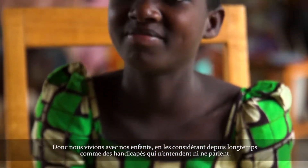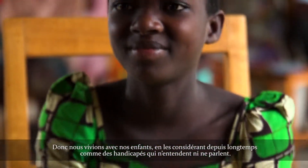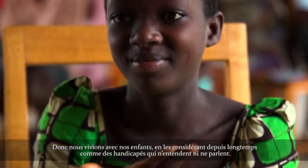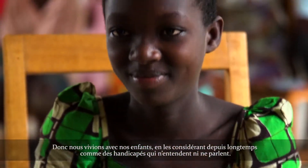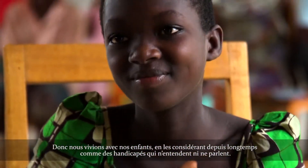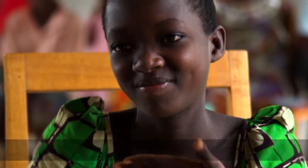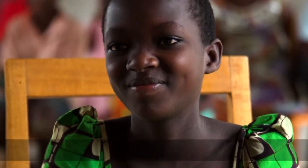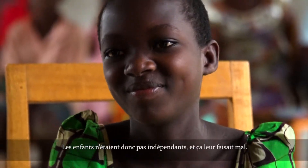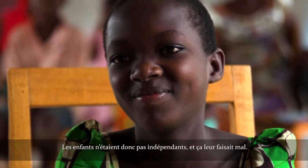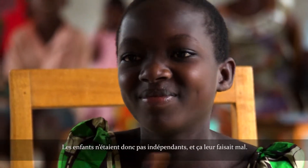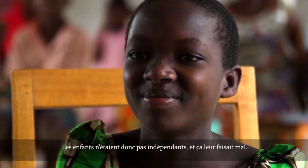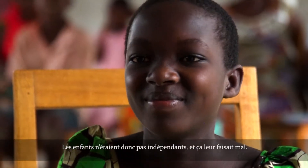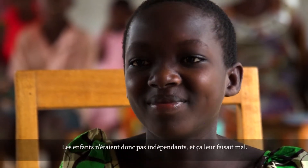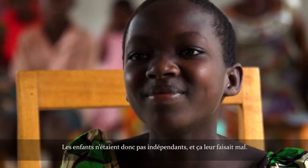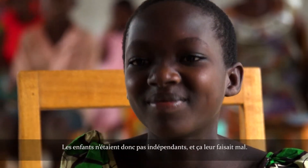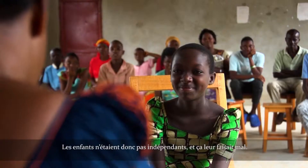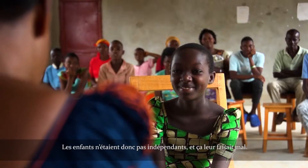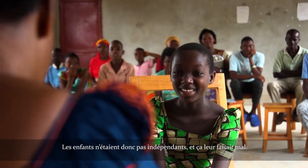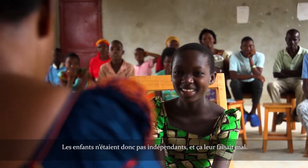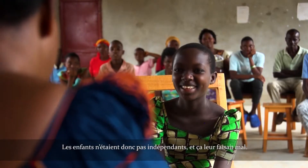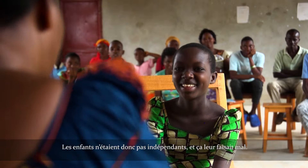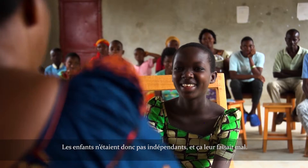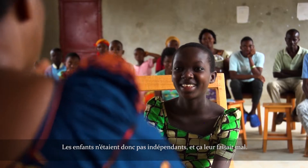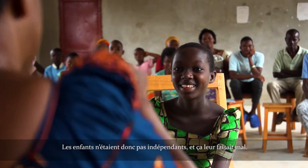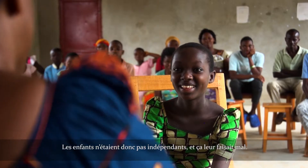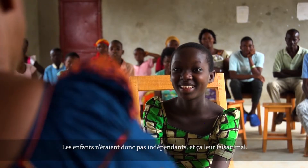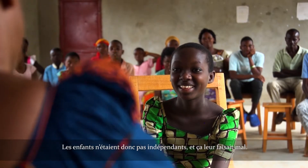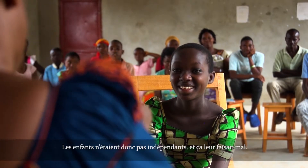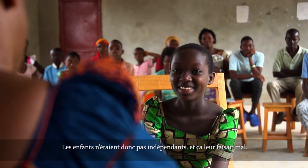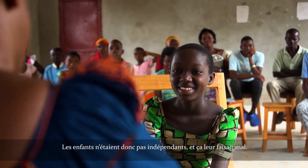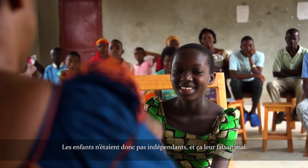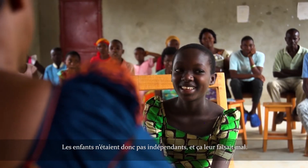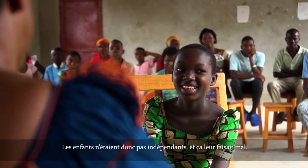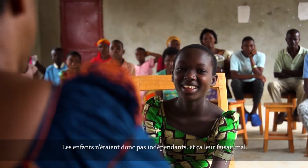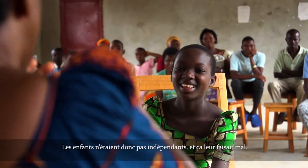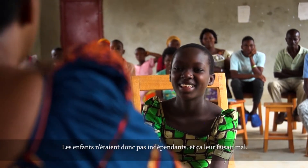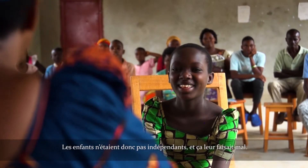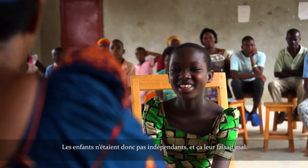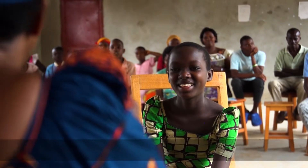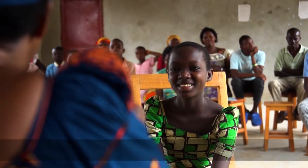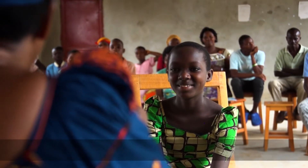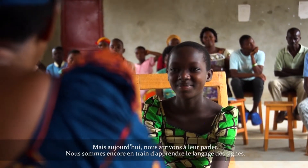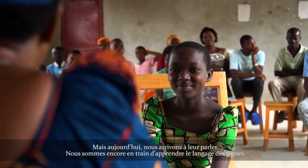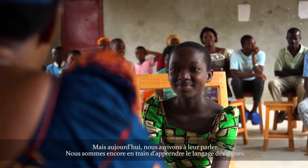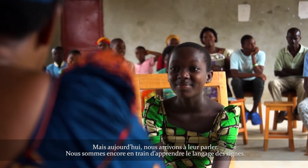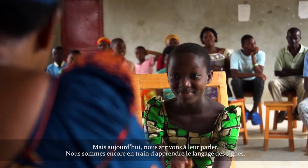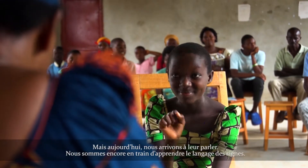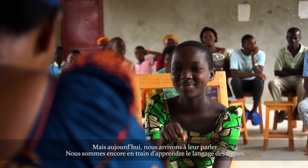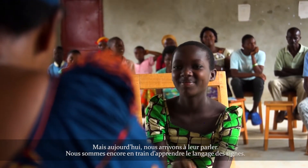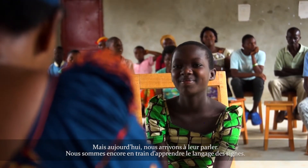ntibavuga ugaca usanga umwana muri ubwo buzima abayeho atidegembye kandi ibyo arababaza gusumbya ariko ubu tumaze kuvuga n'ubwo